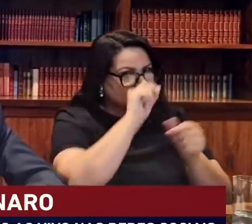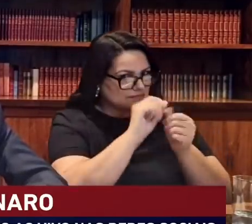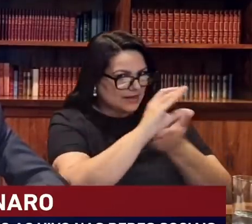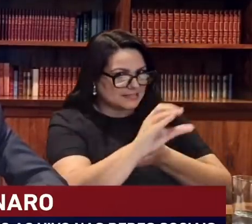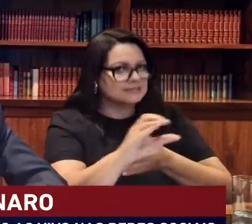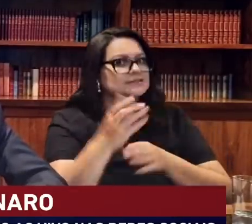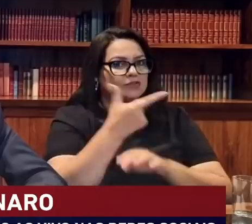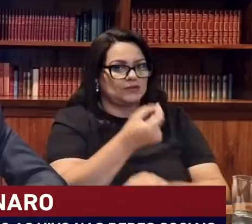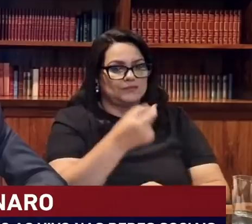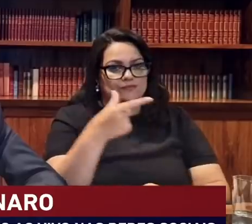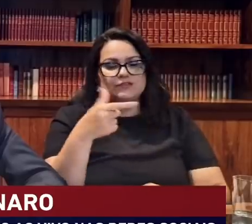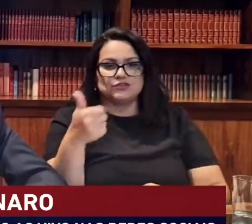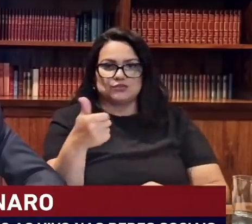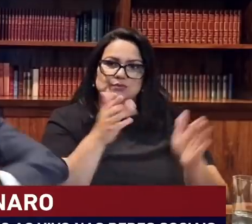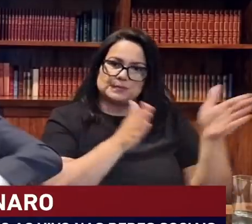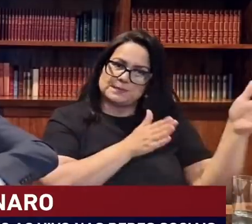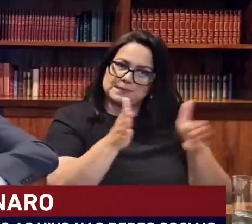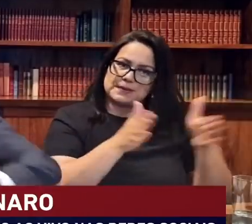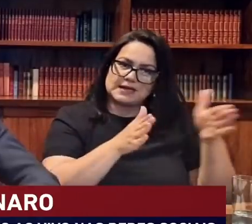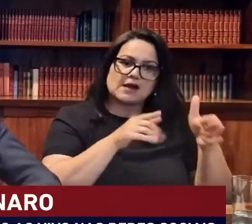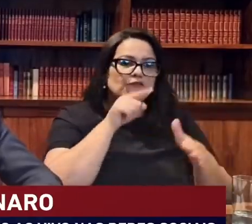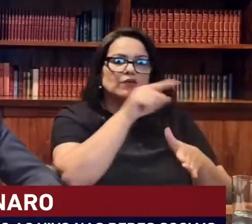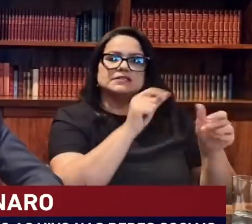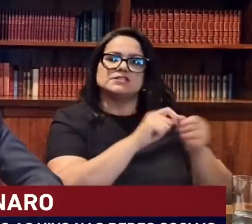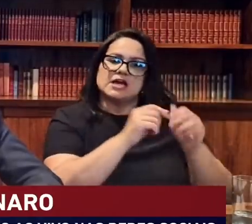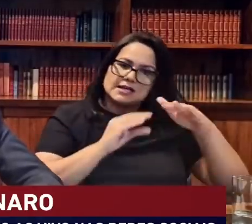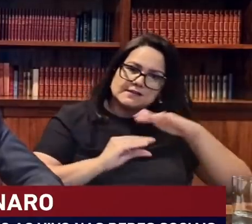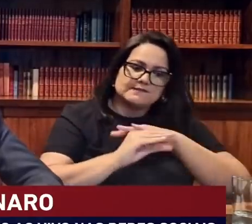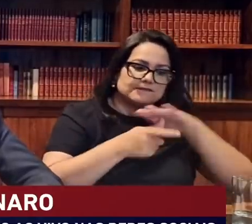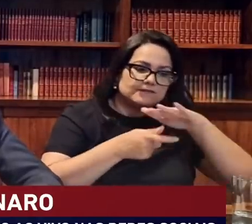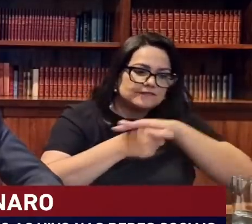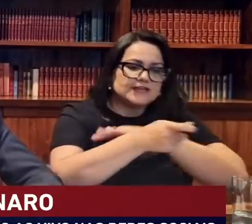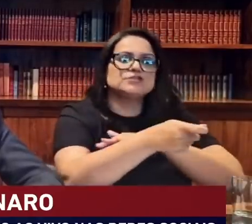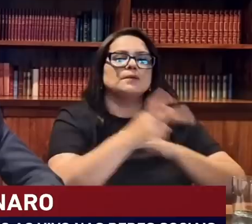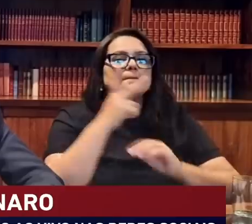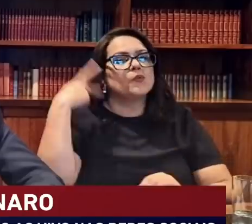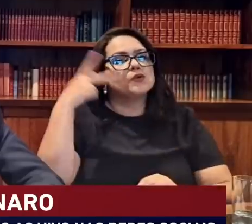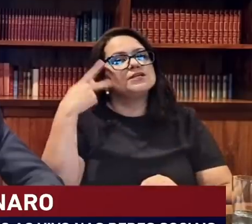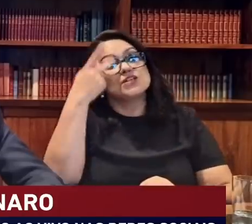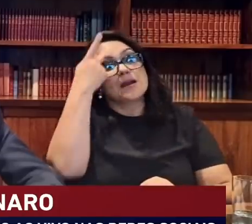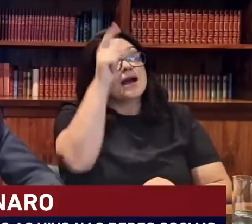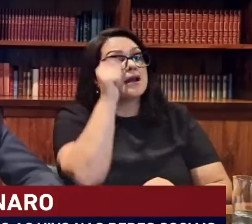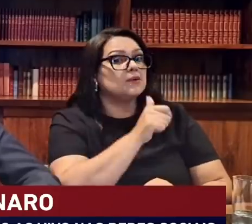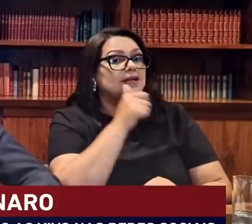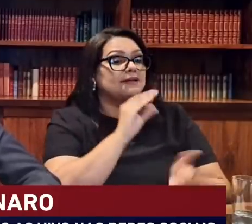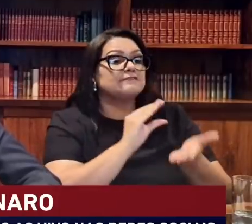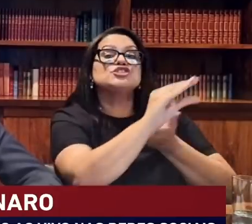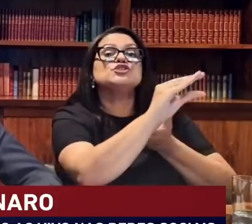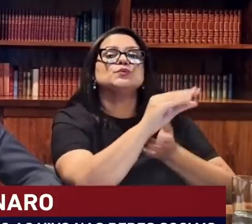em 2021. O seu governo investiu em políticas para mulheres 236